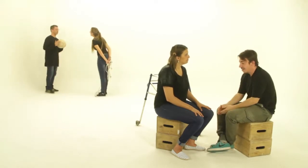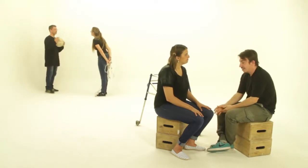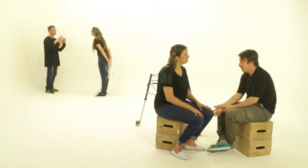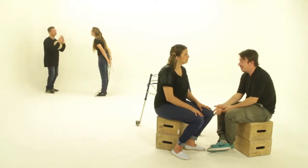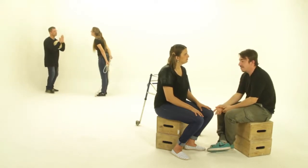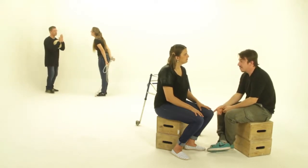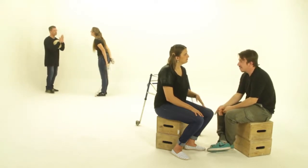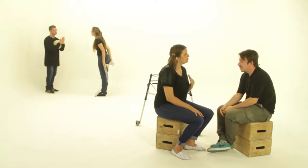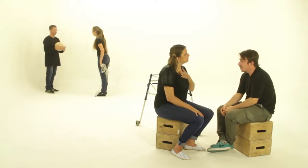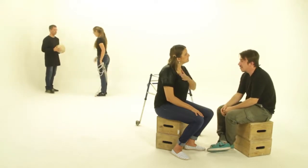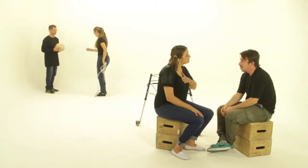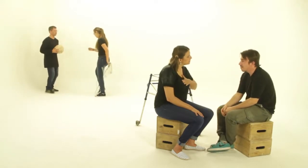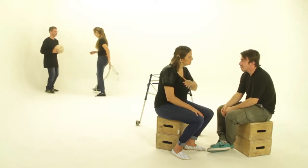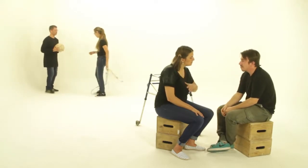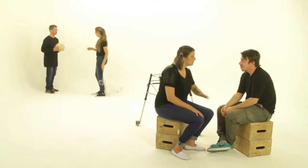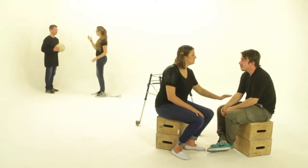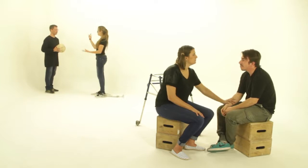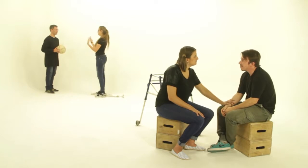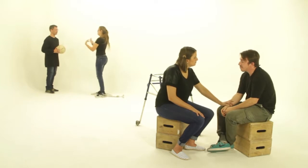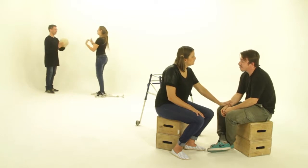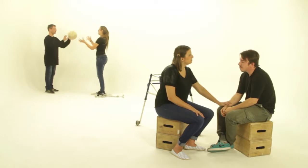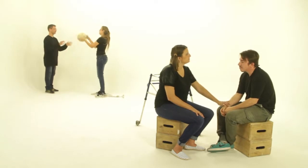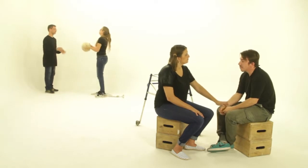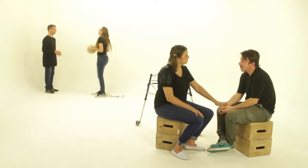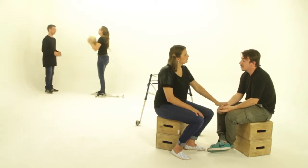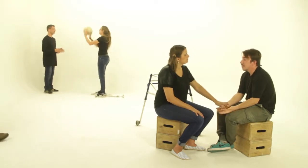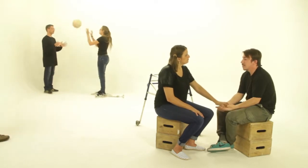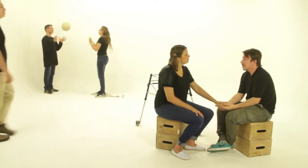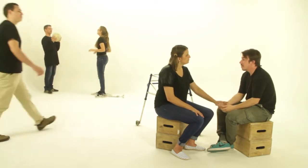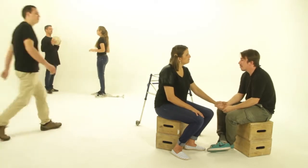ahogar. Tranquilo, tranquilo.